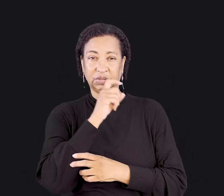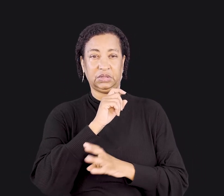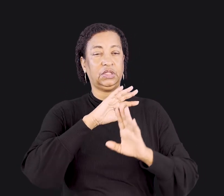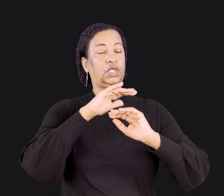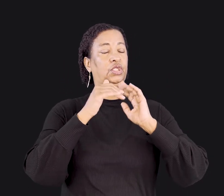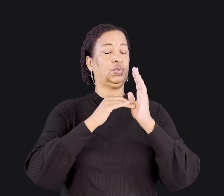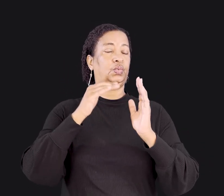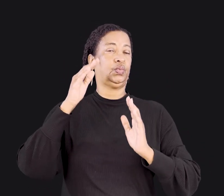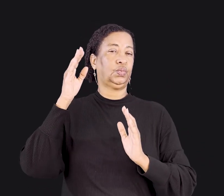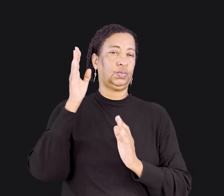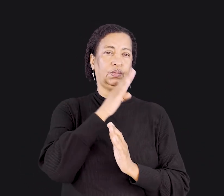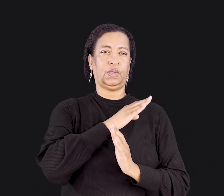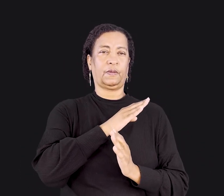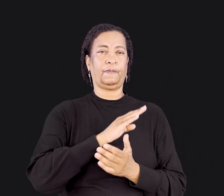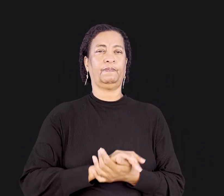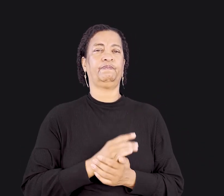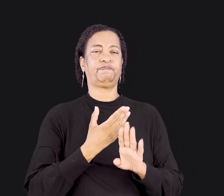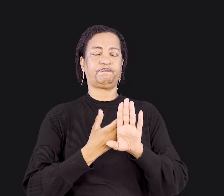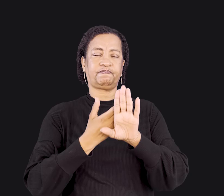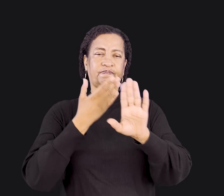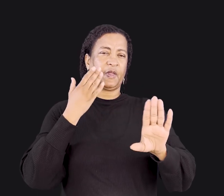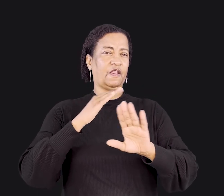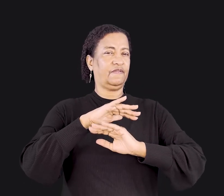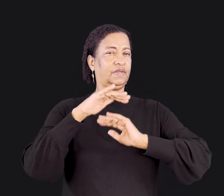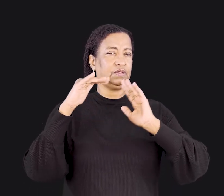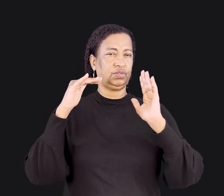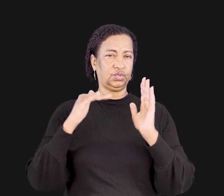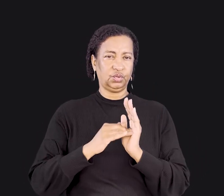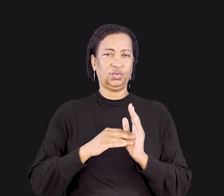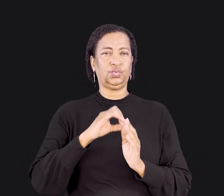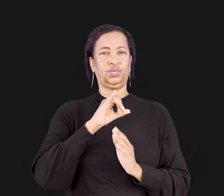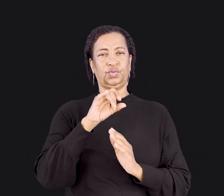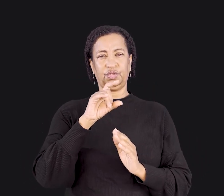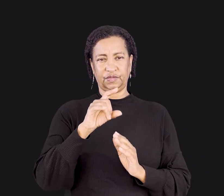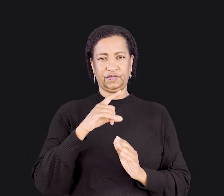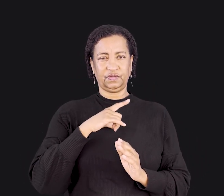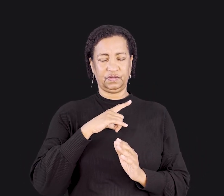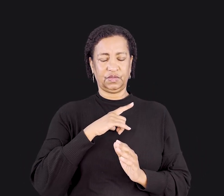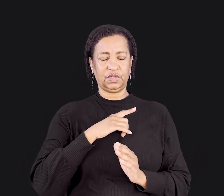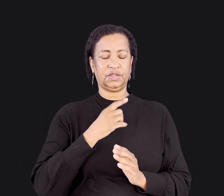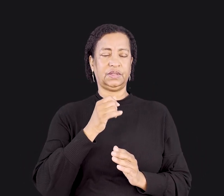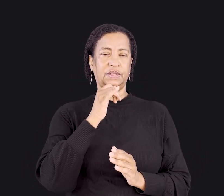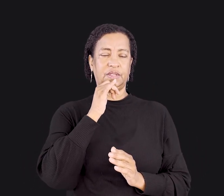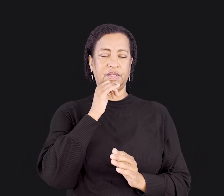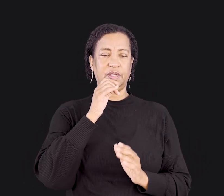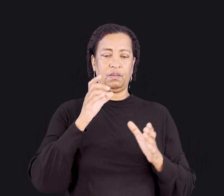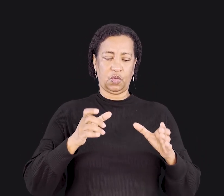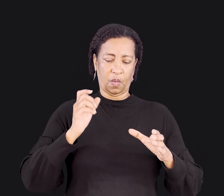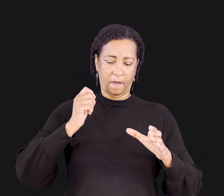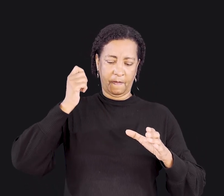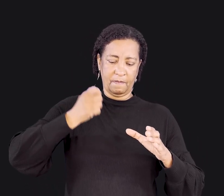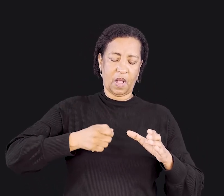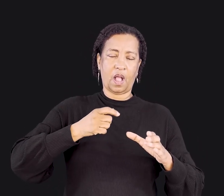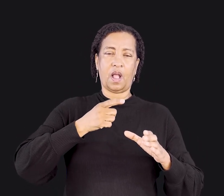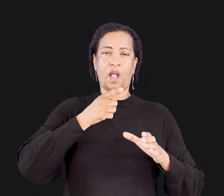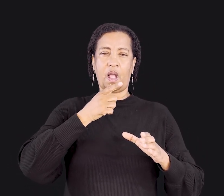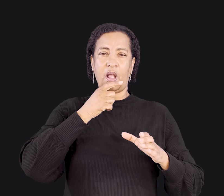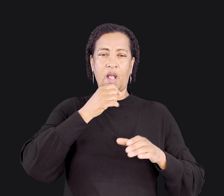de toda maldade. Afaste-se de tudo isso. Se você bater com um martelo num tambor cheio de óleo, só vai escutar